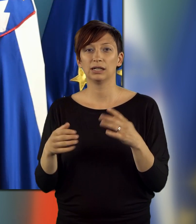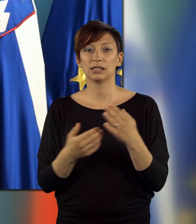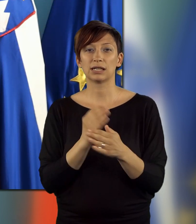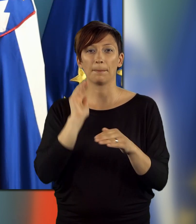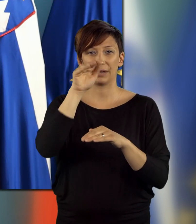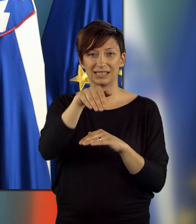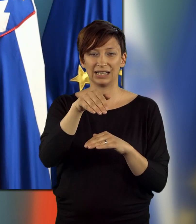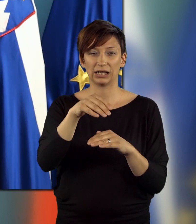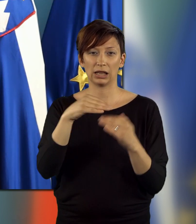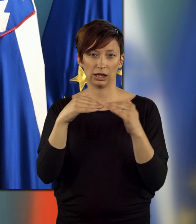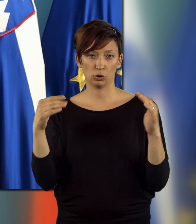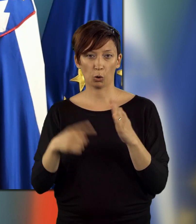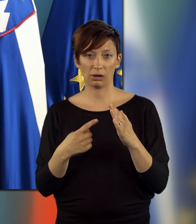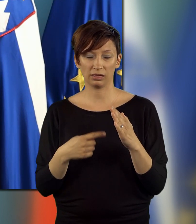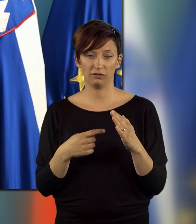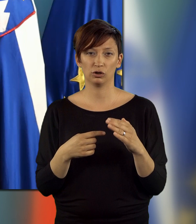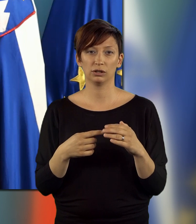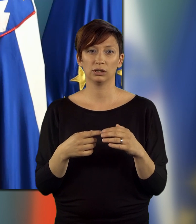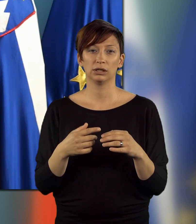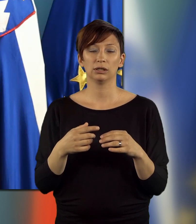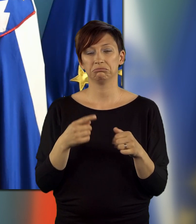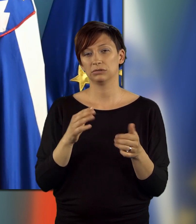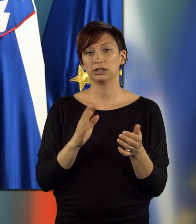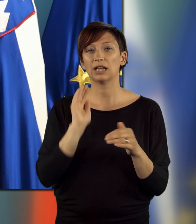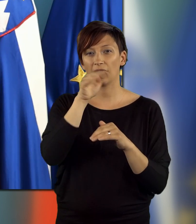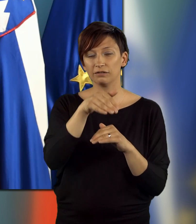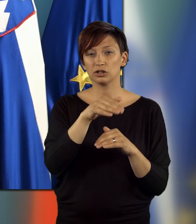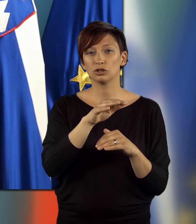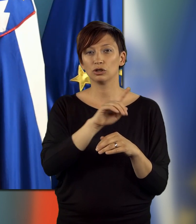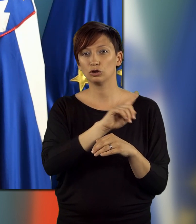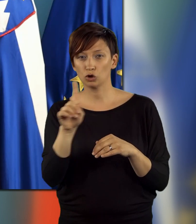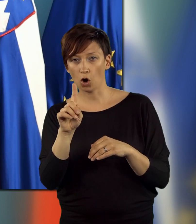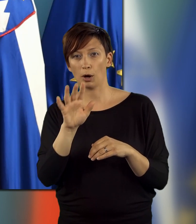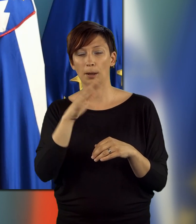za preseganje normativov, in sicer največ do